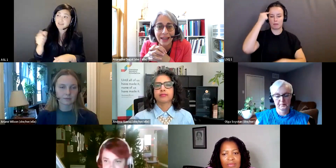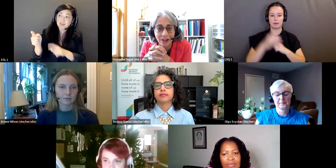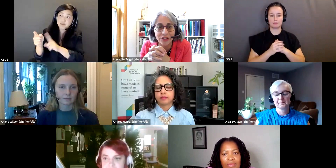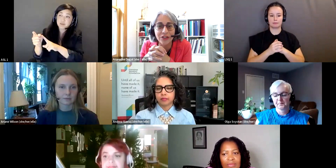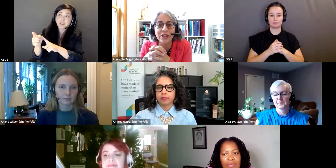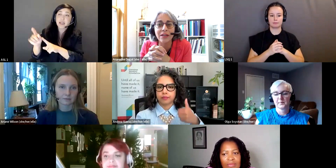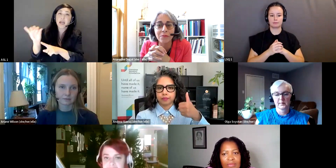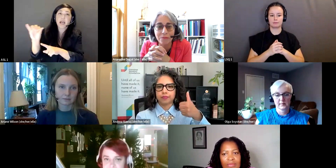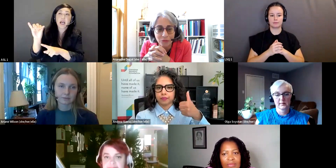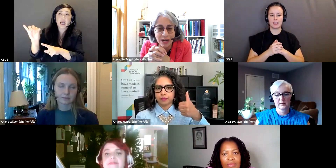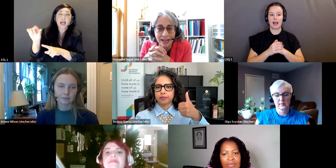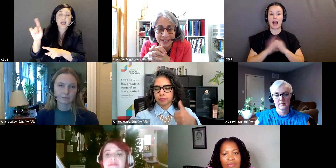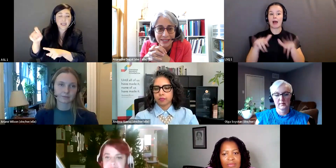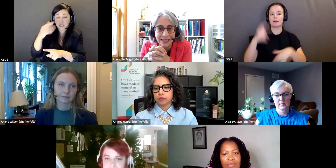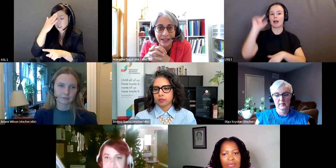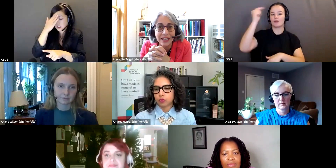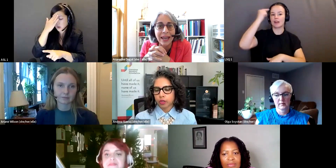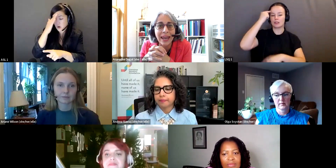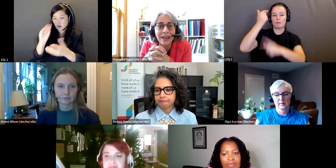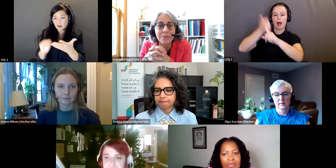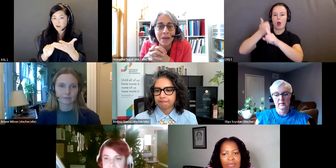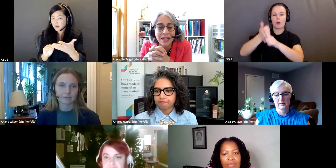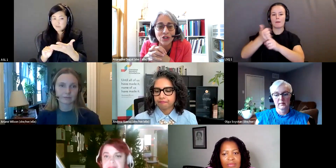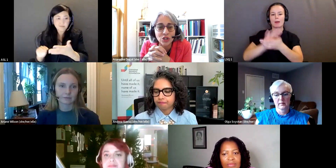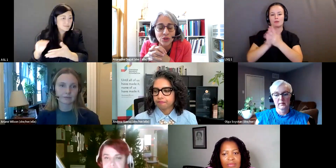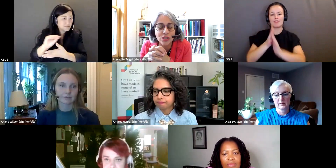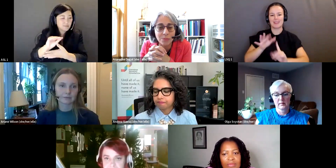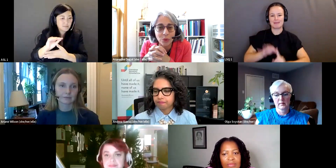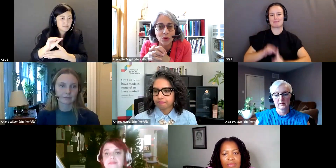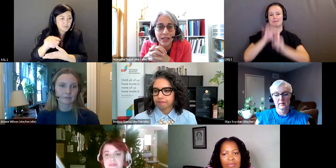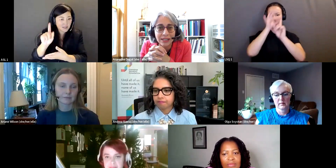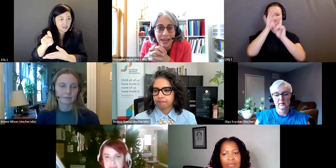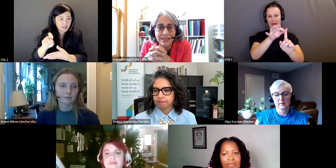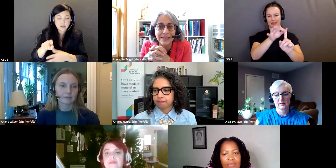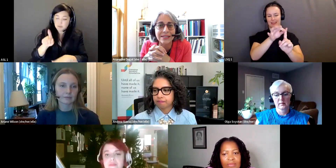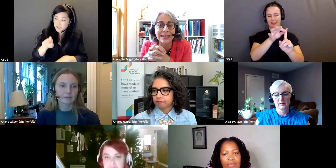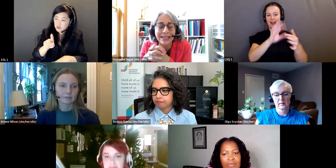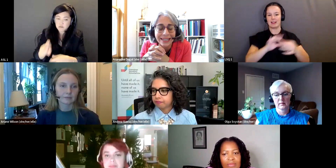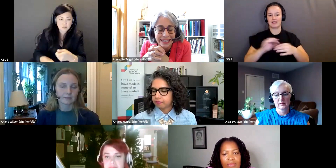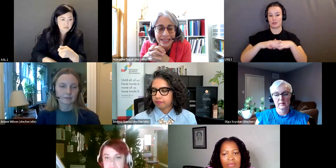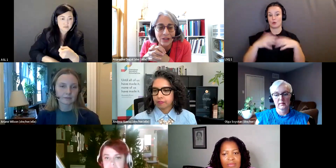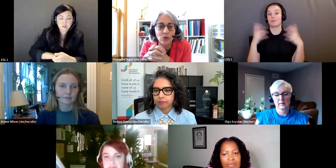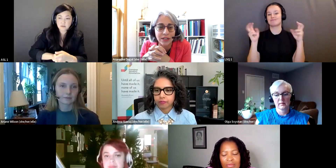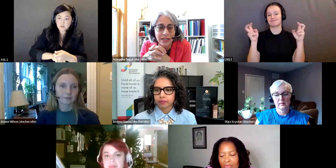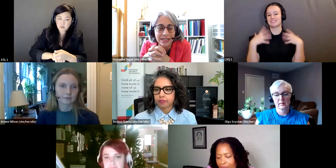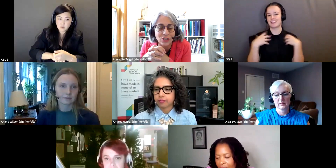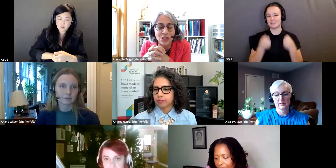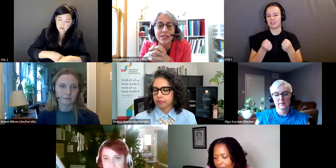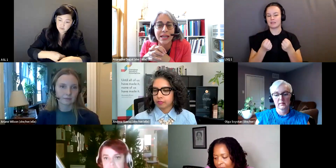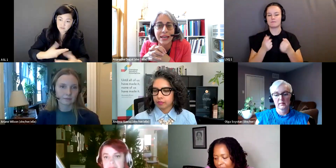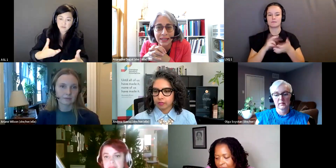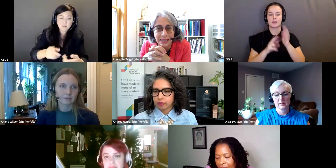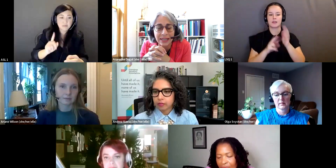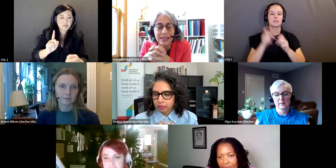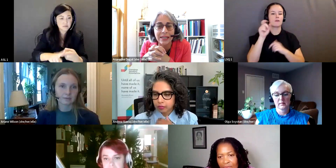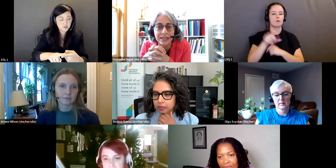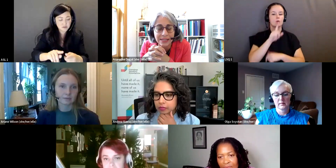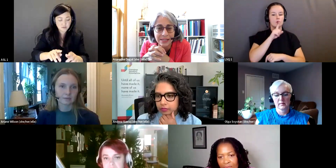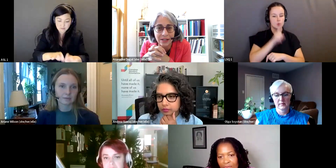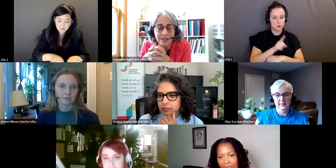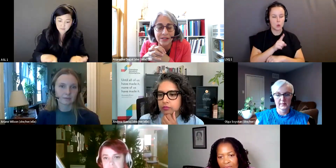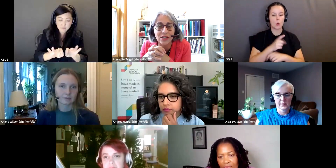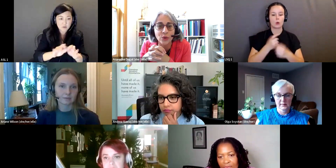ça force les gouvernements à prioriser cette réalité en matière de santé. C'est une façon de s'assurer